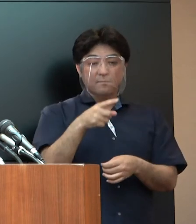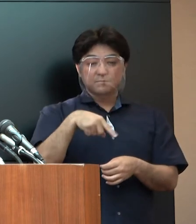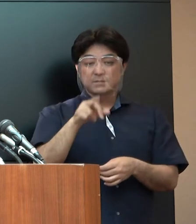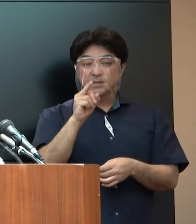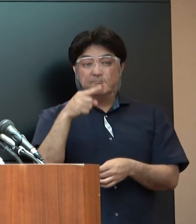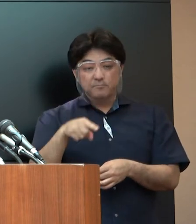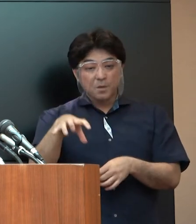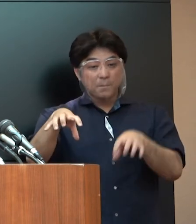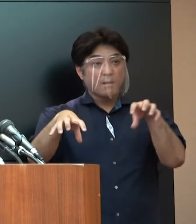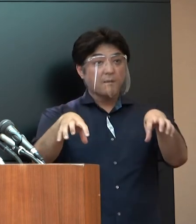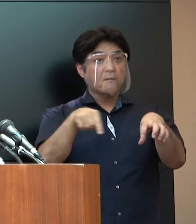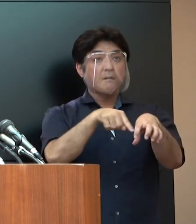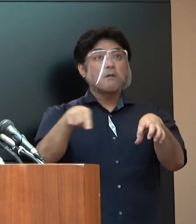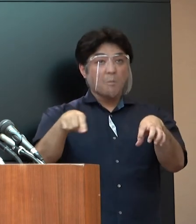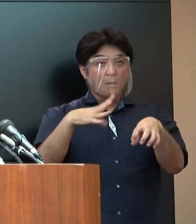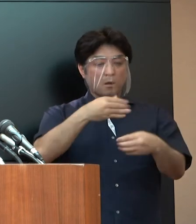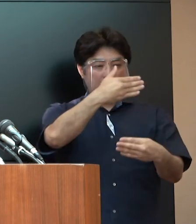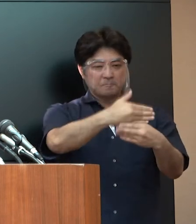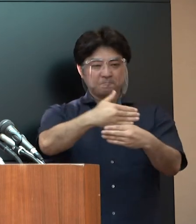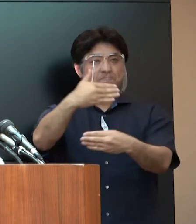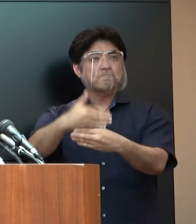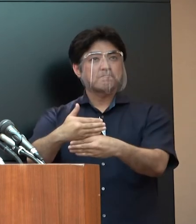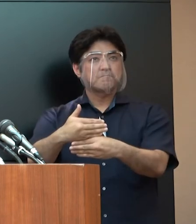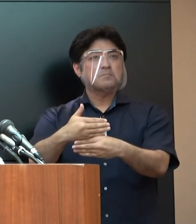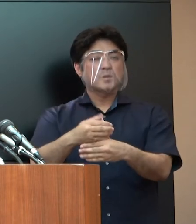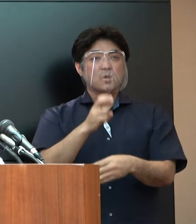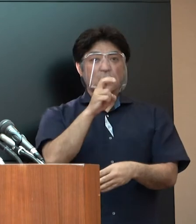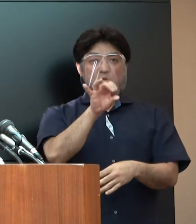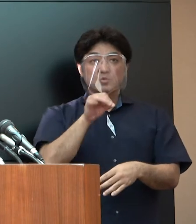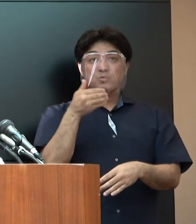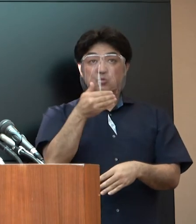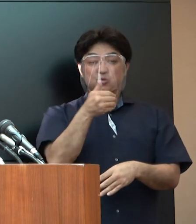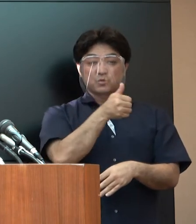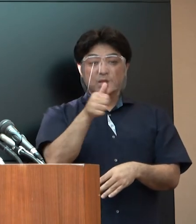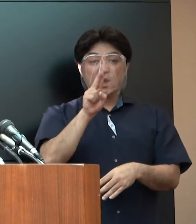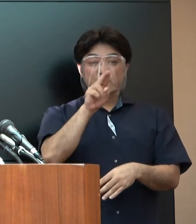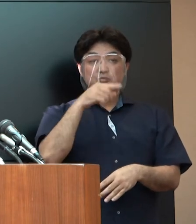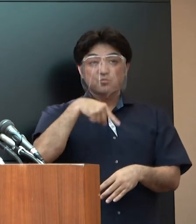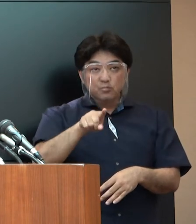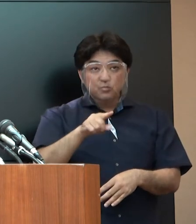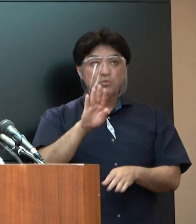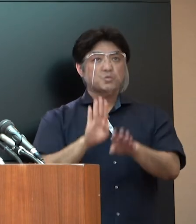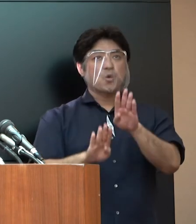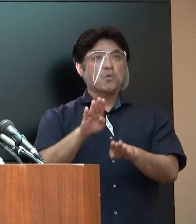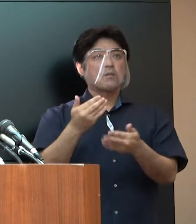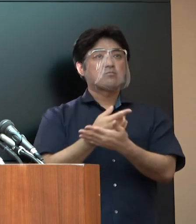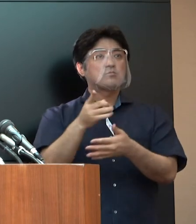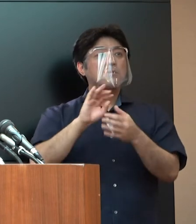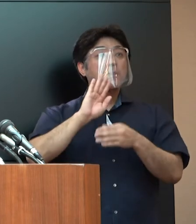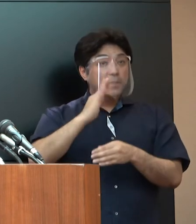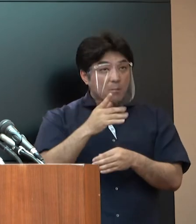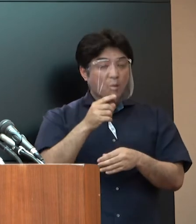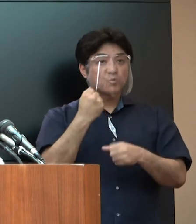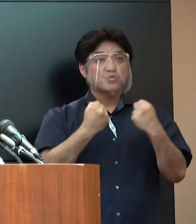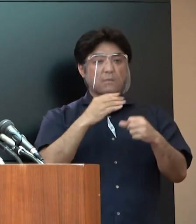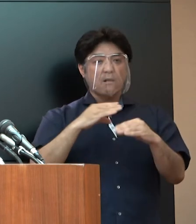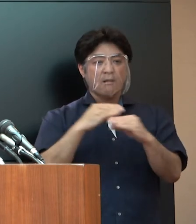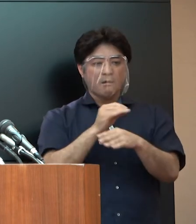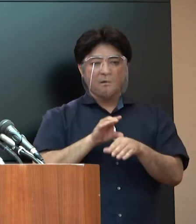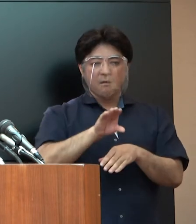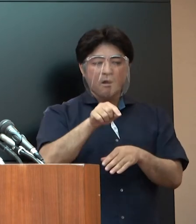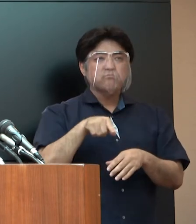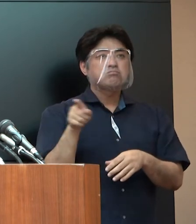ては基本的に封鎖状態、ロックダウンであるとの報告を受けておりますが、車の出入りなどが見受けられます。再